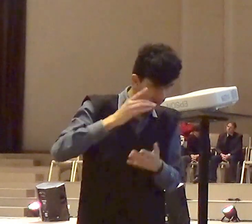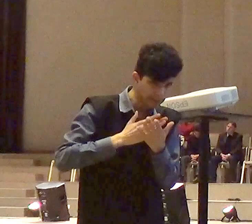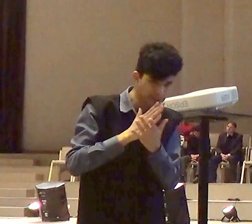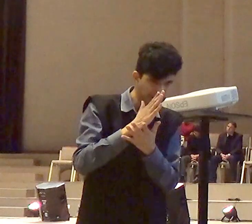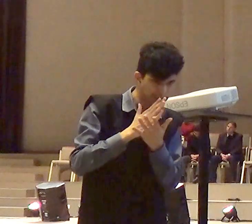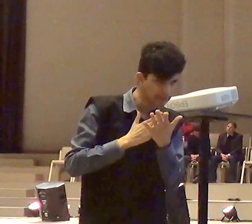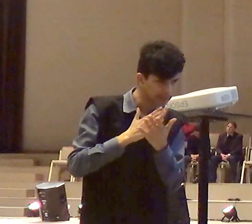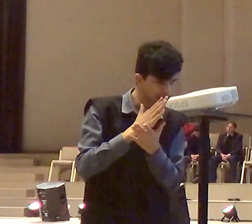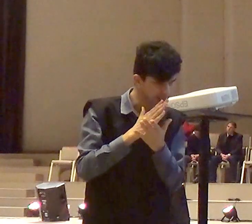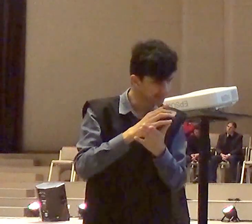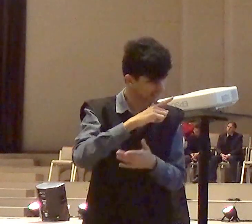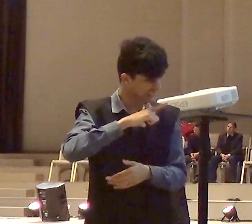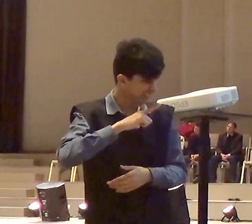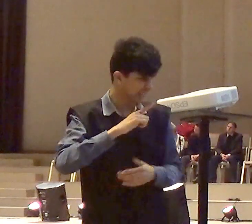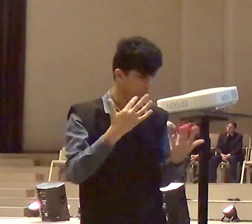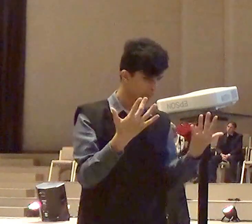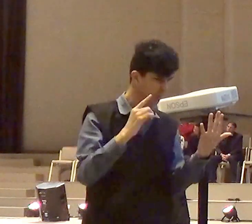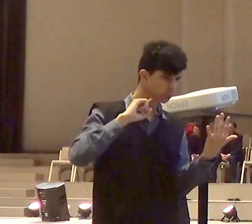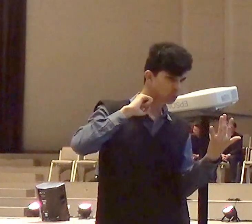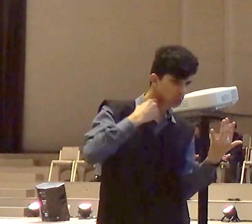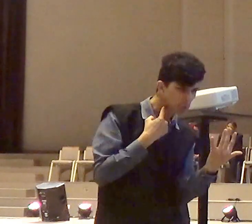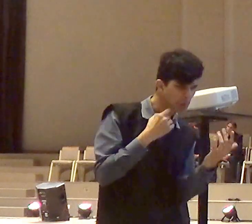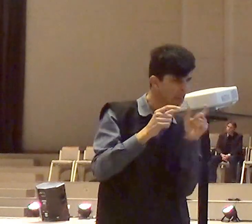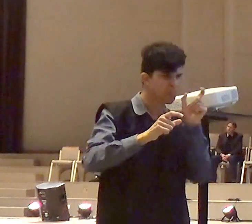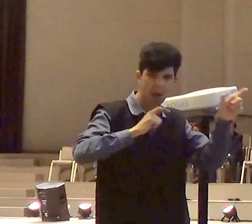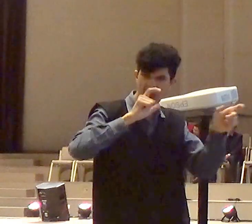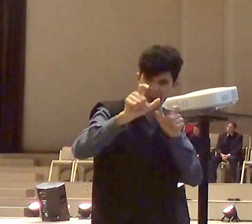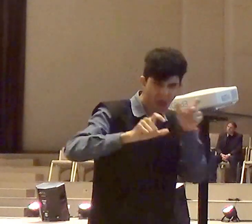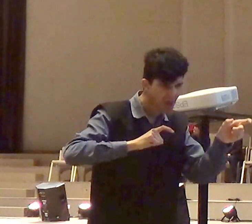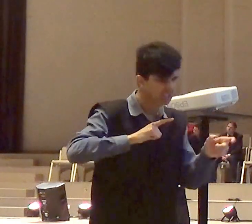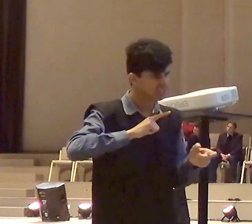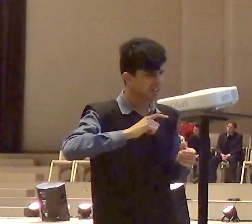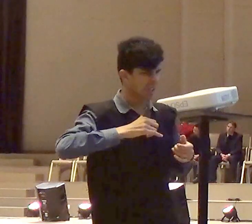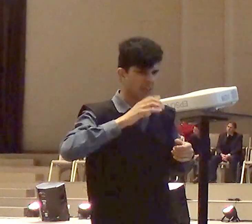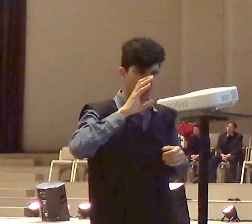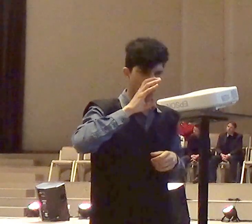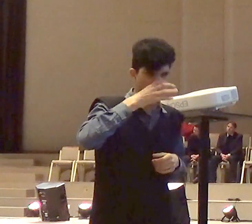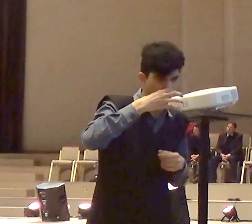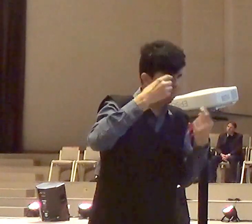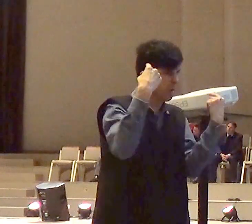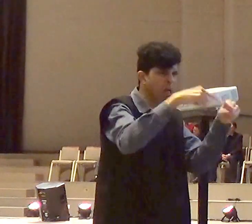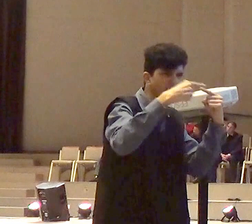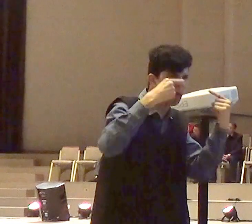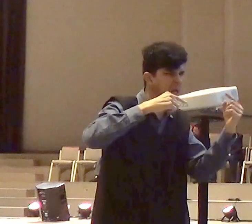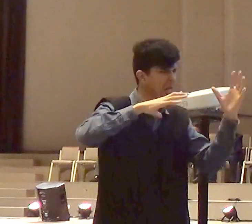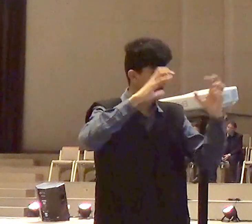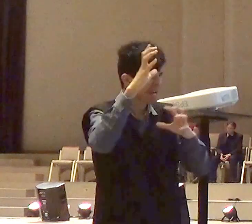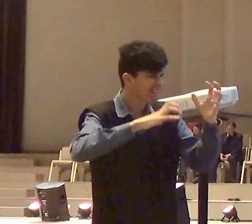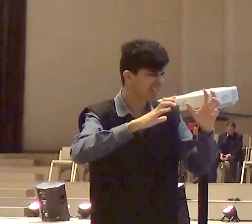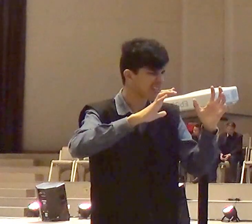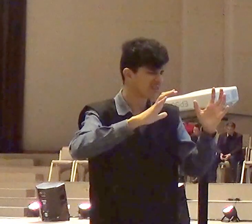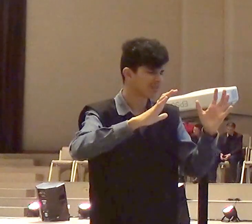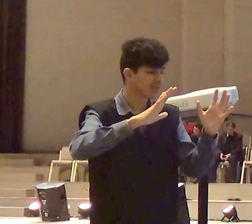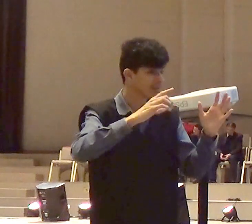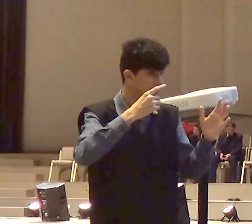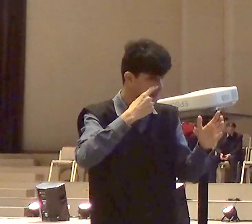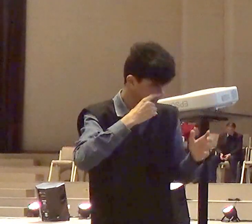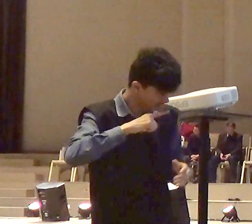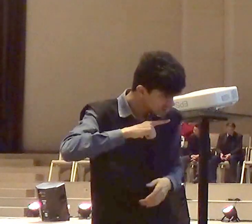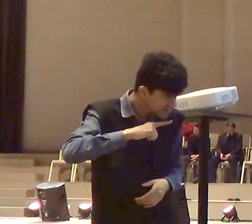amargando a tua boca que tá fazendo você se revoltar contra tudo e contra todos inclusive contra Deus